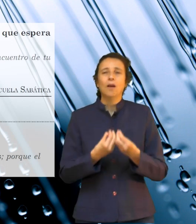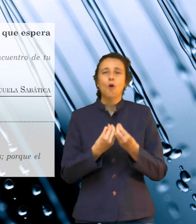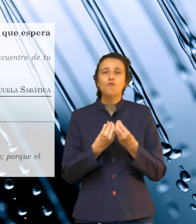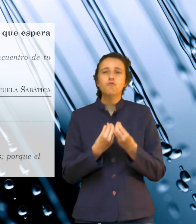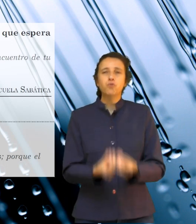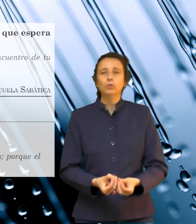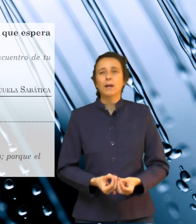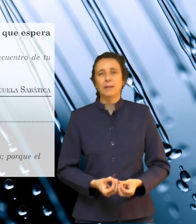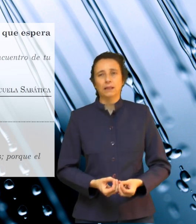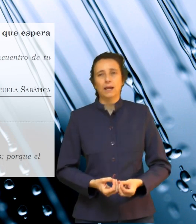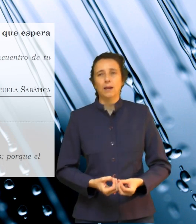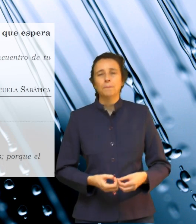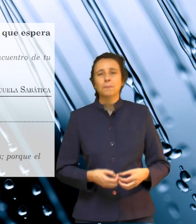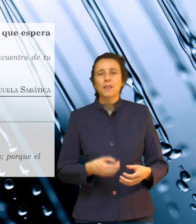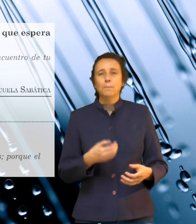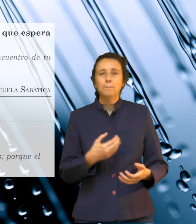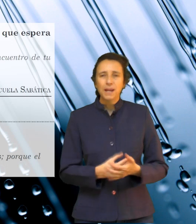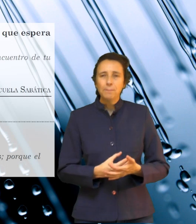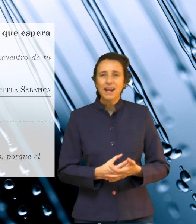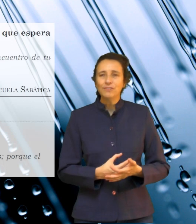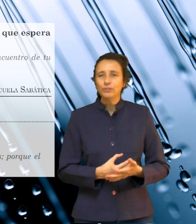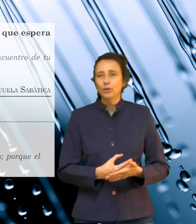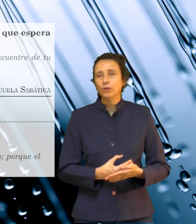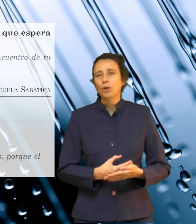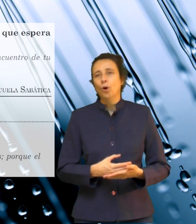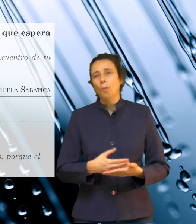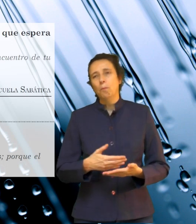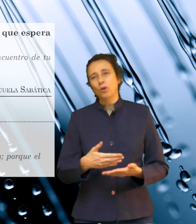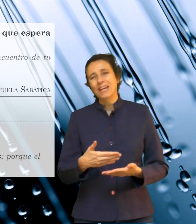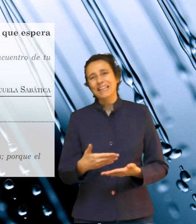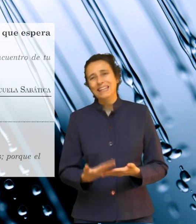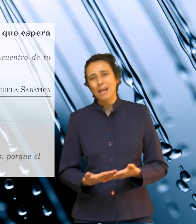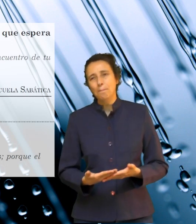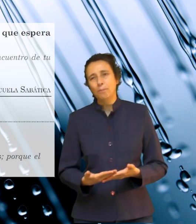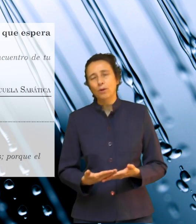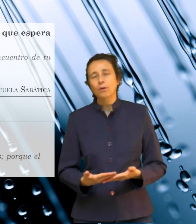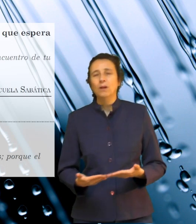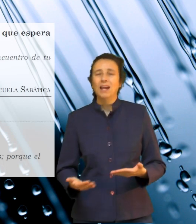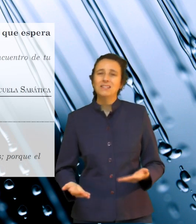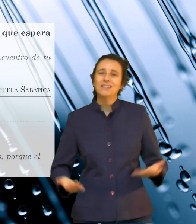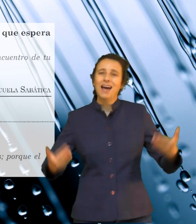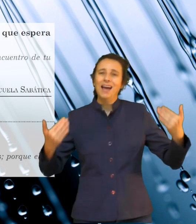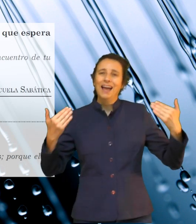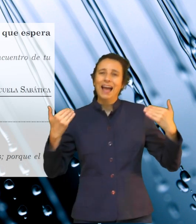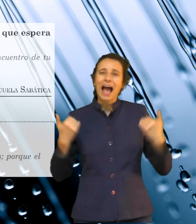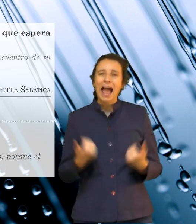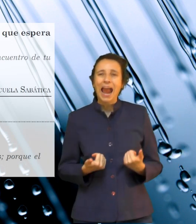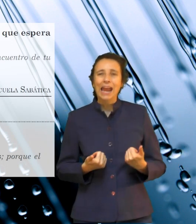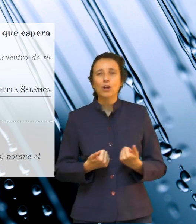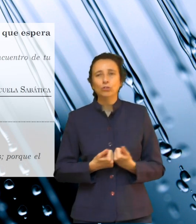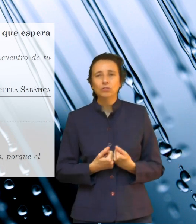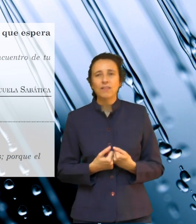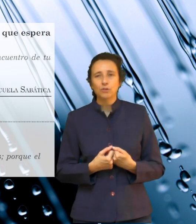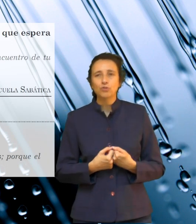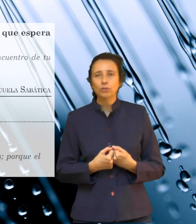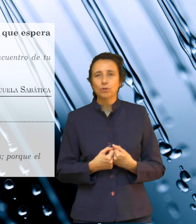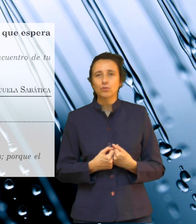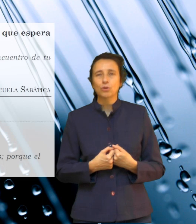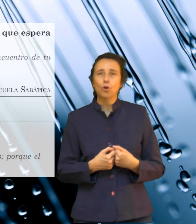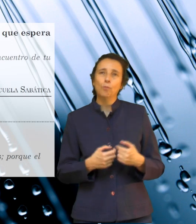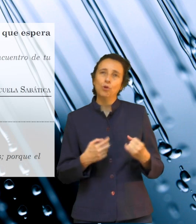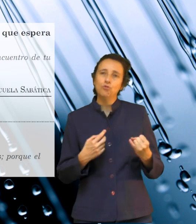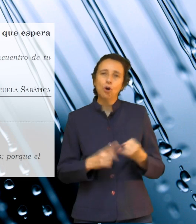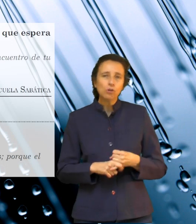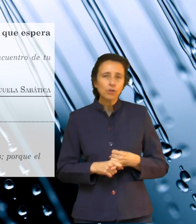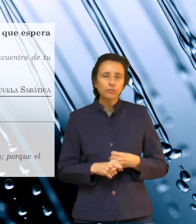es fundamental. Preparación porque el tiempo está en contra de